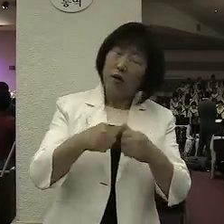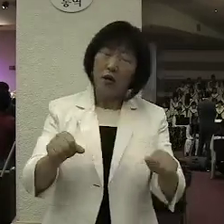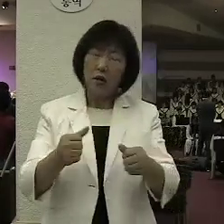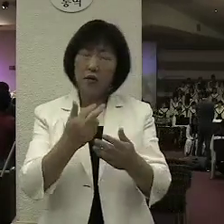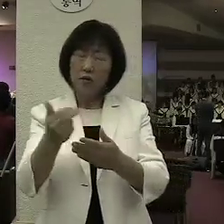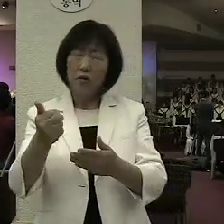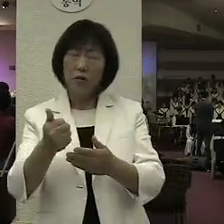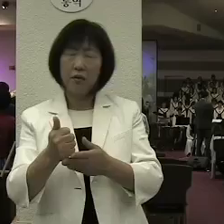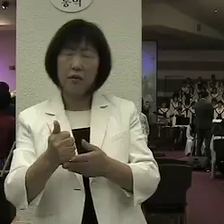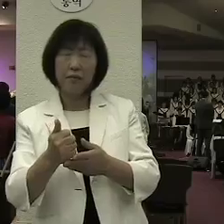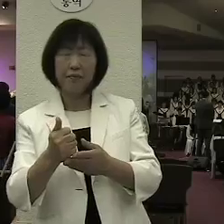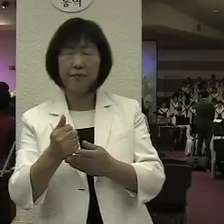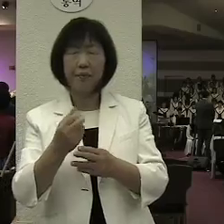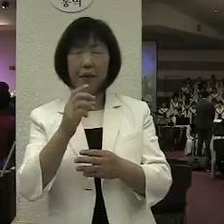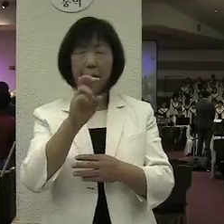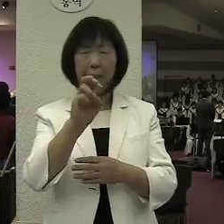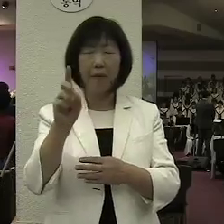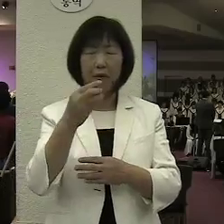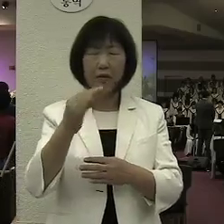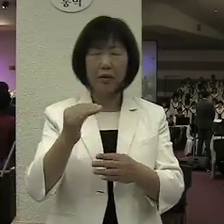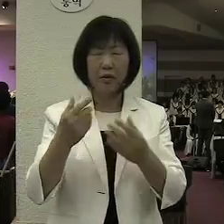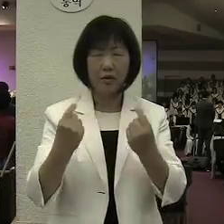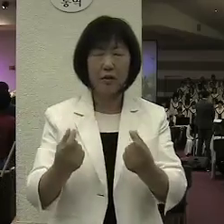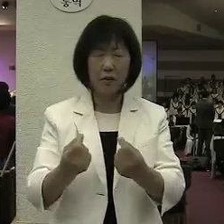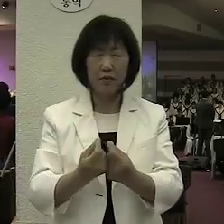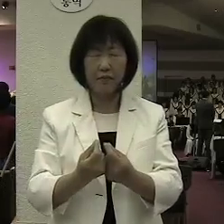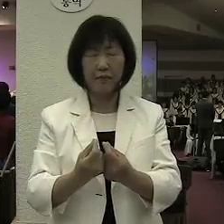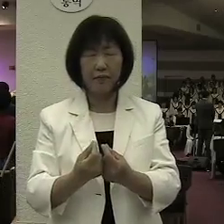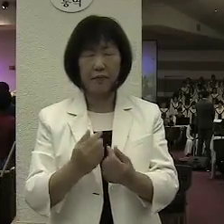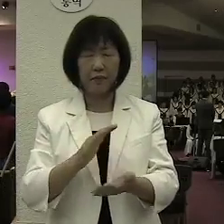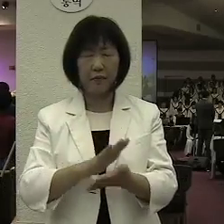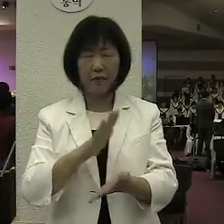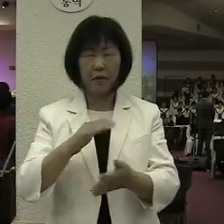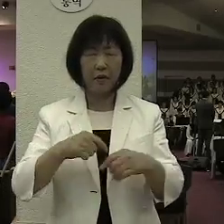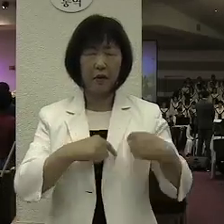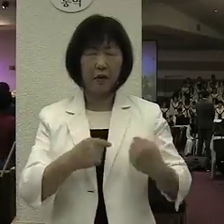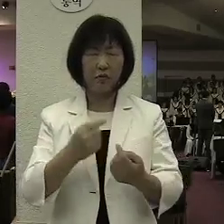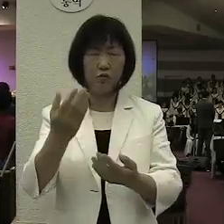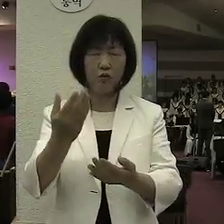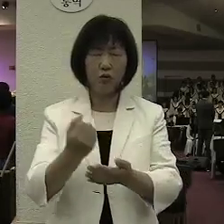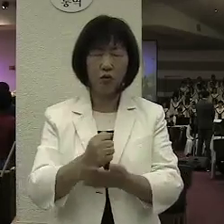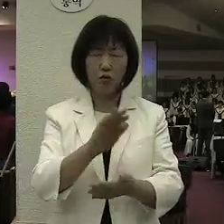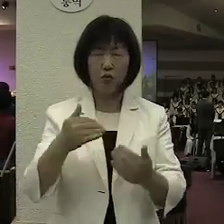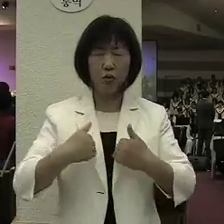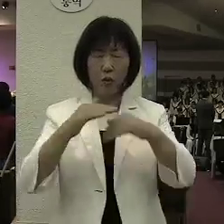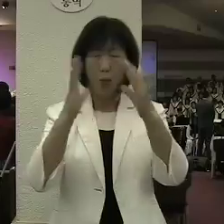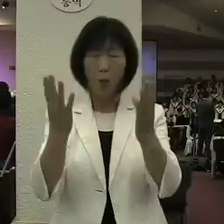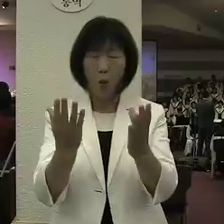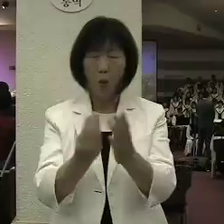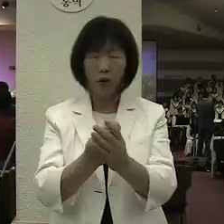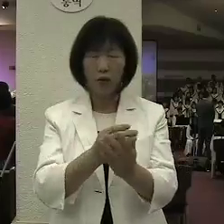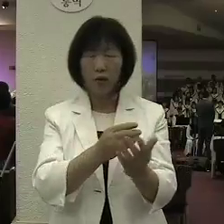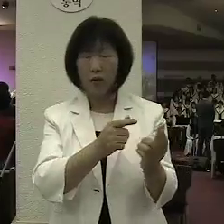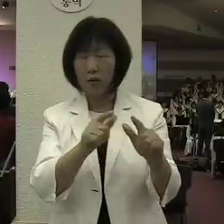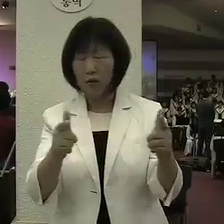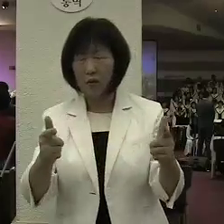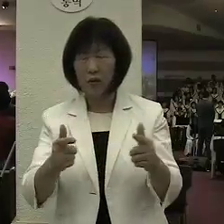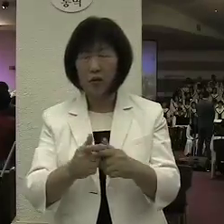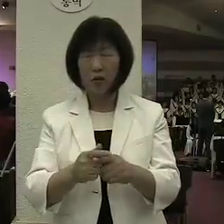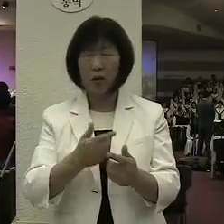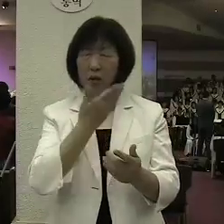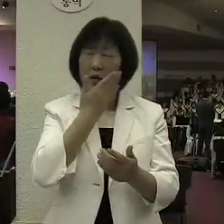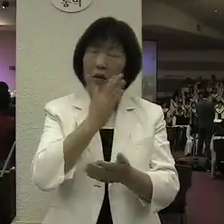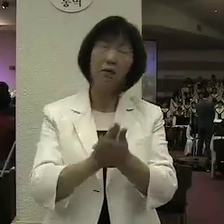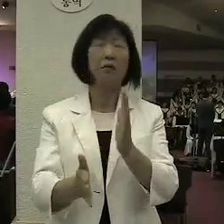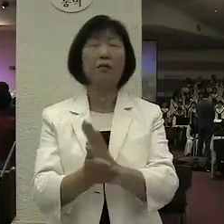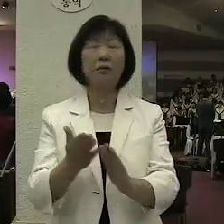장사를 예비했던 마리아처럼 주님을 사랑하는 뜨거운 가슴을 주시어서 우리에게 주신 모든 것들을 아낌없이